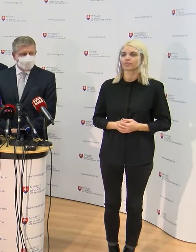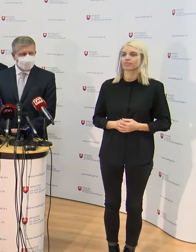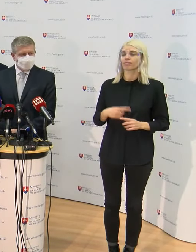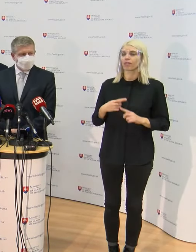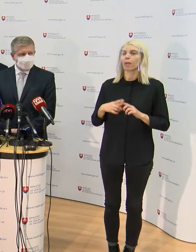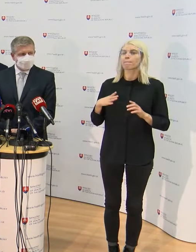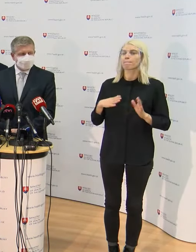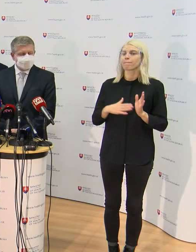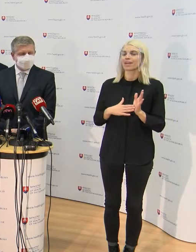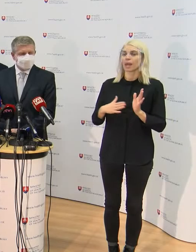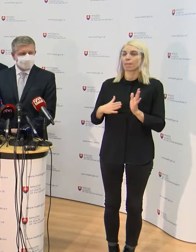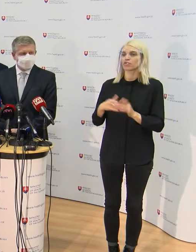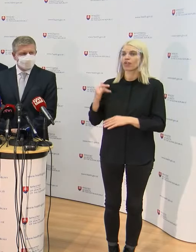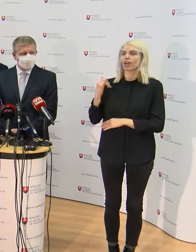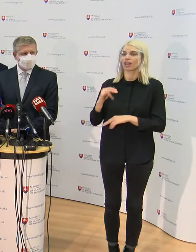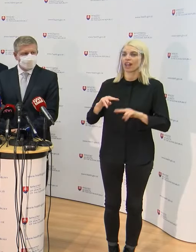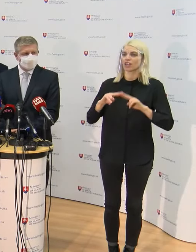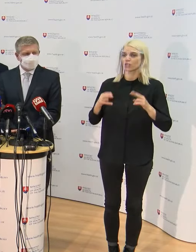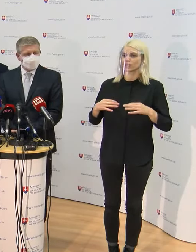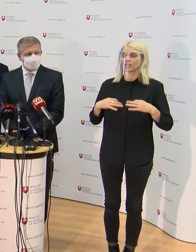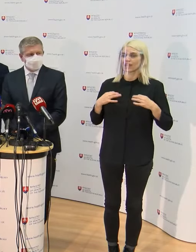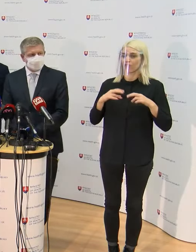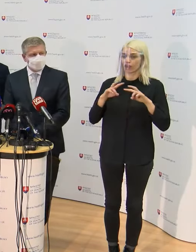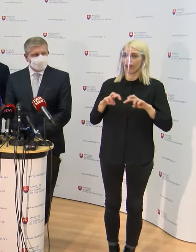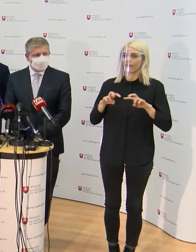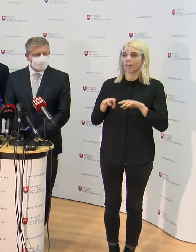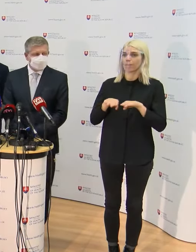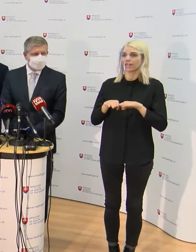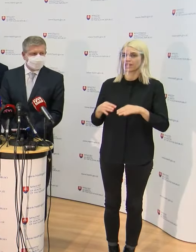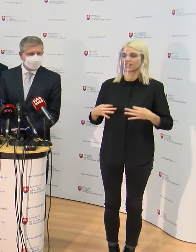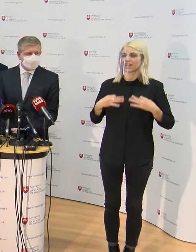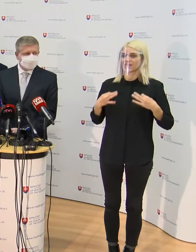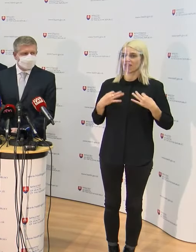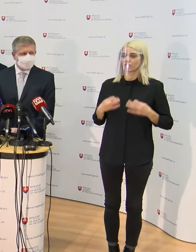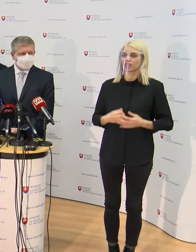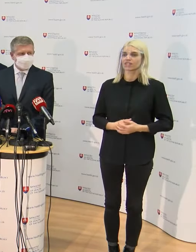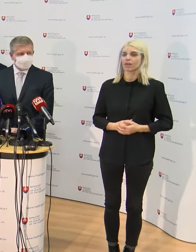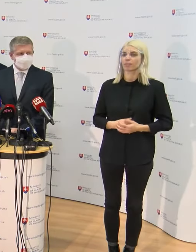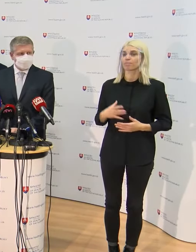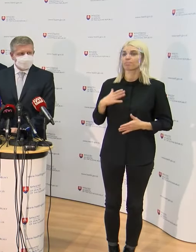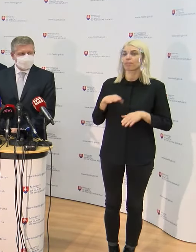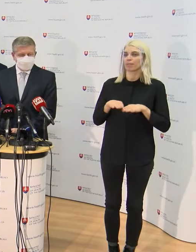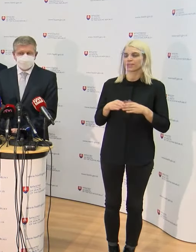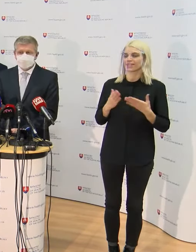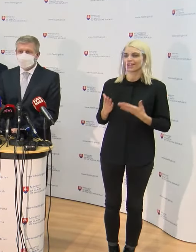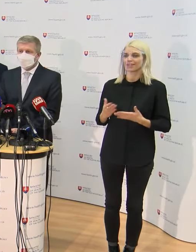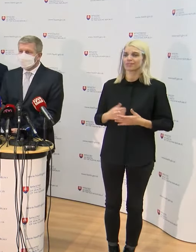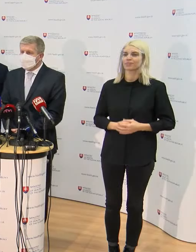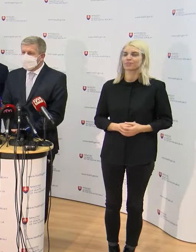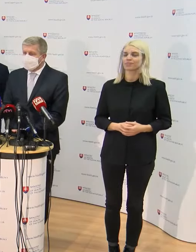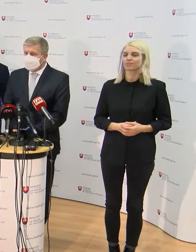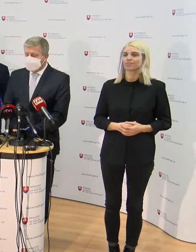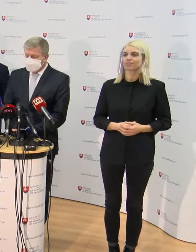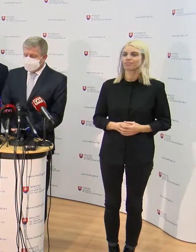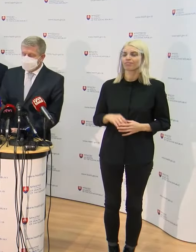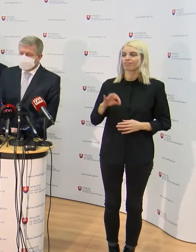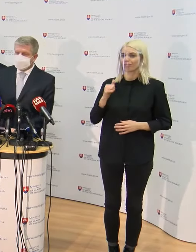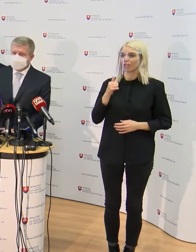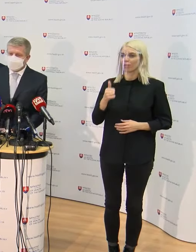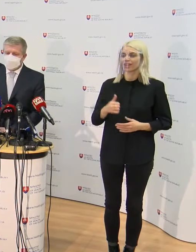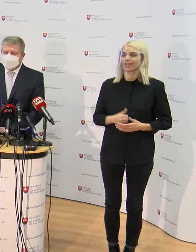a Matej Mišík, riaditeľ Inštitútu zdravotných analýz ministerstva zdravotníctva. Pán minister, nech sa páči, máte slovo. Dobrý